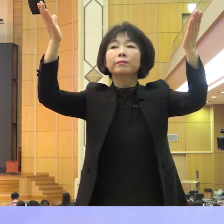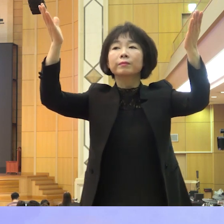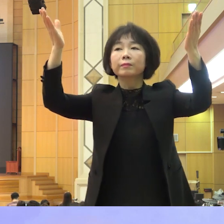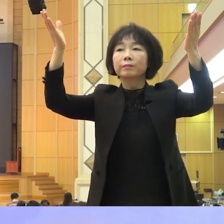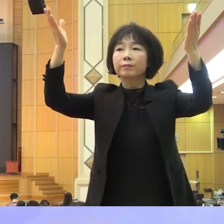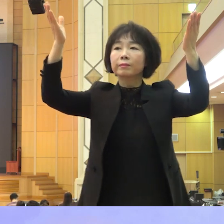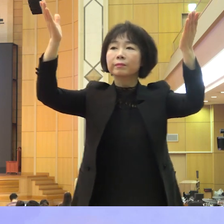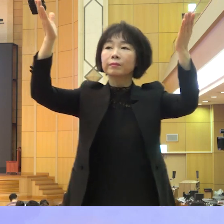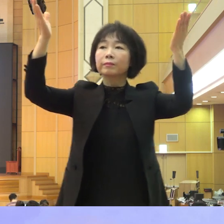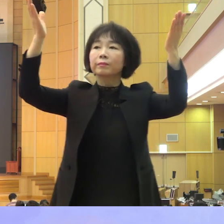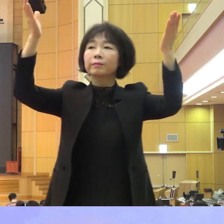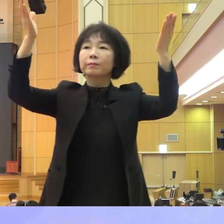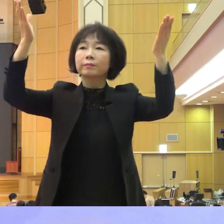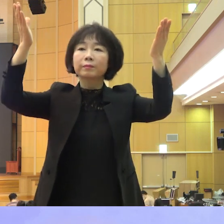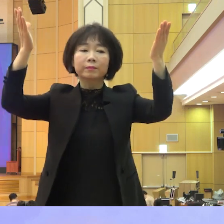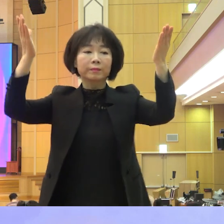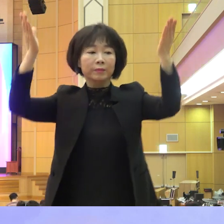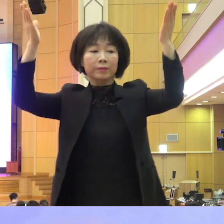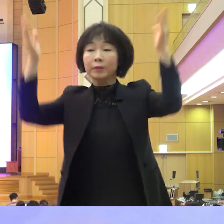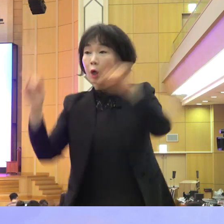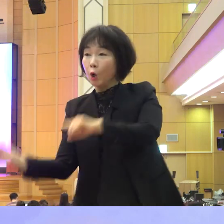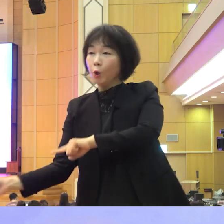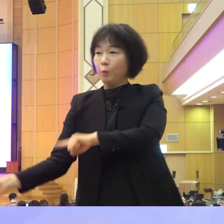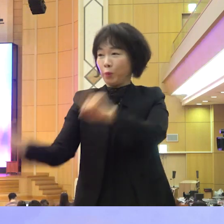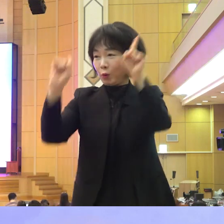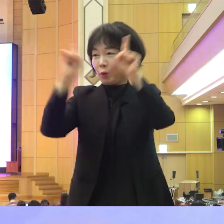부흥의 불길 타오르게 하소서.